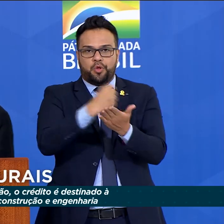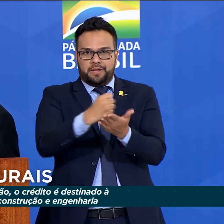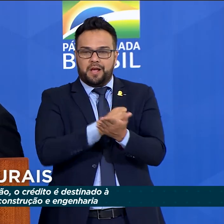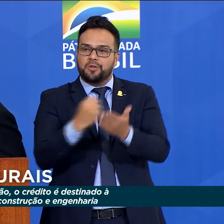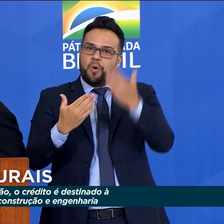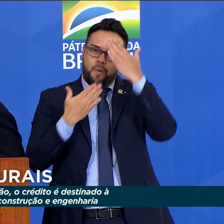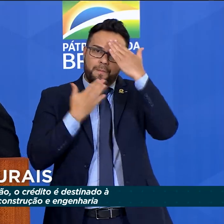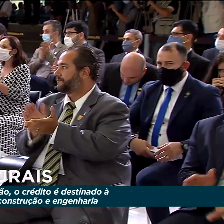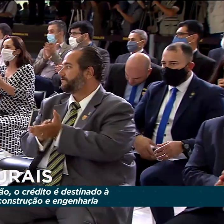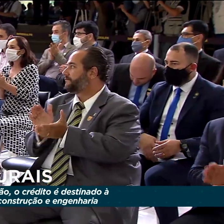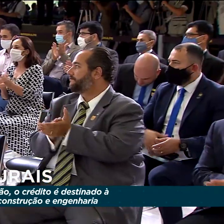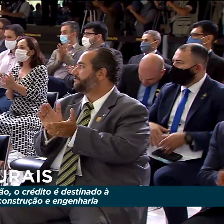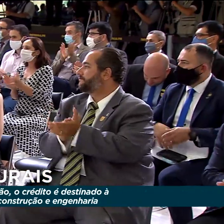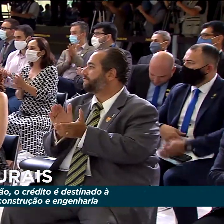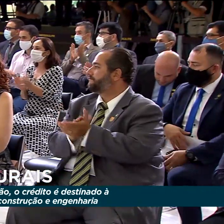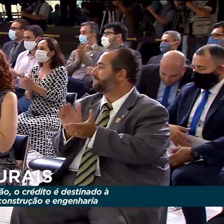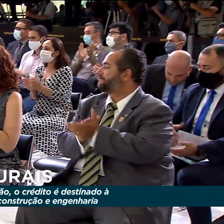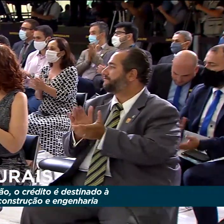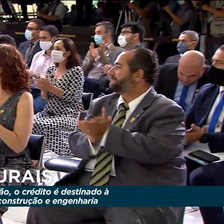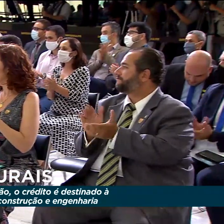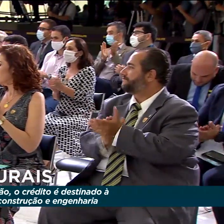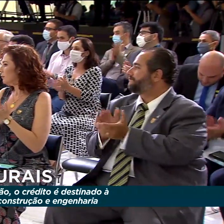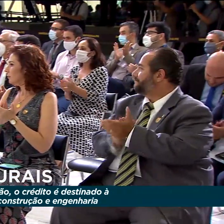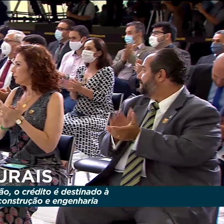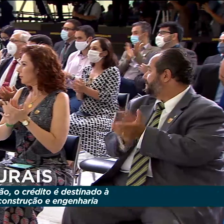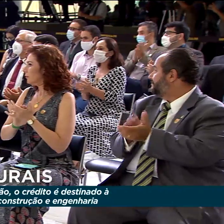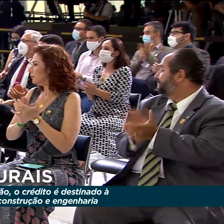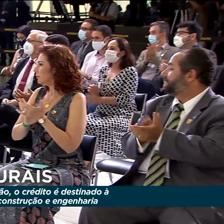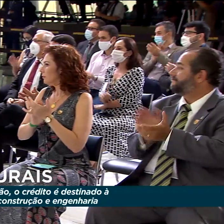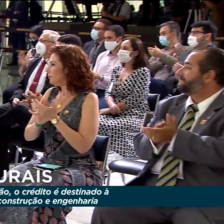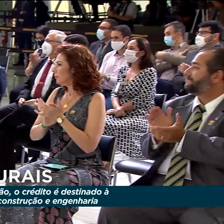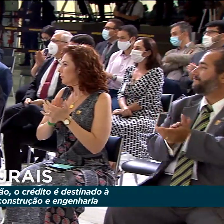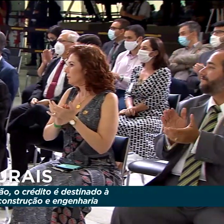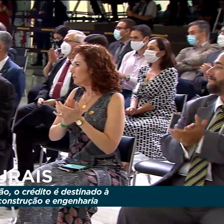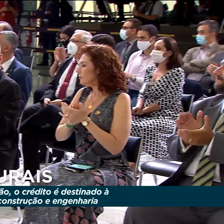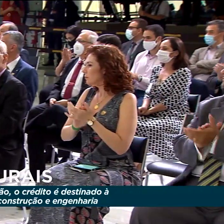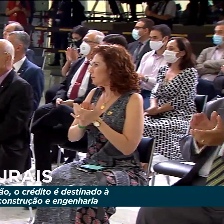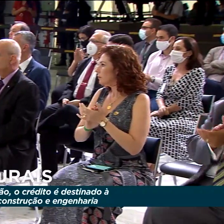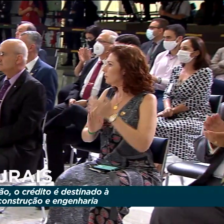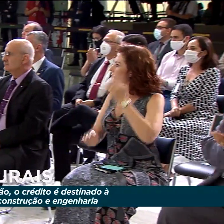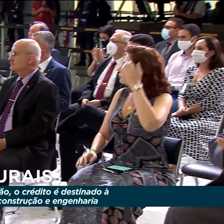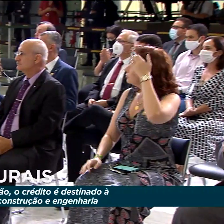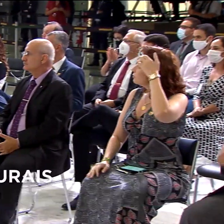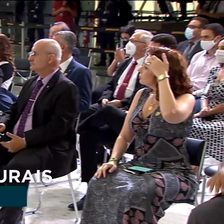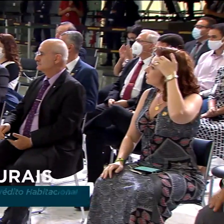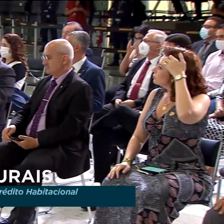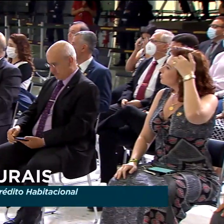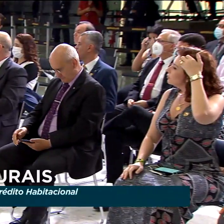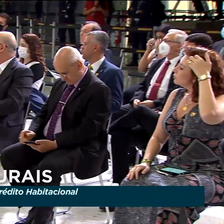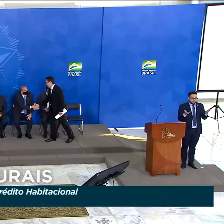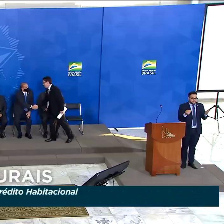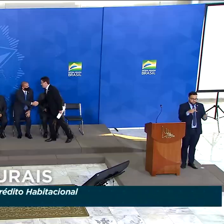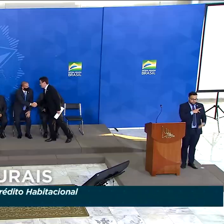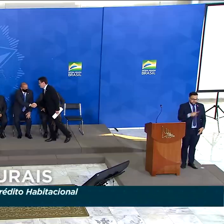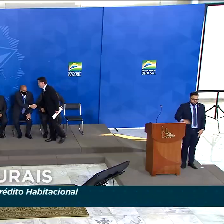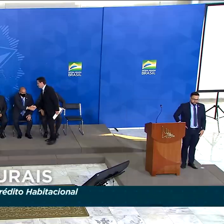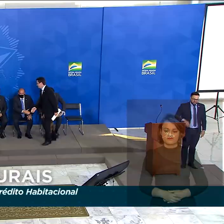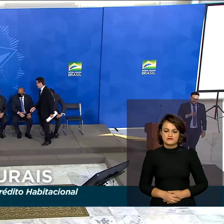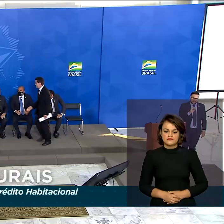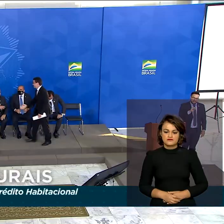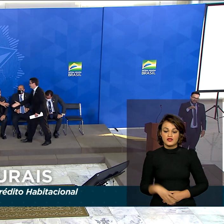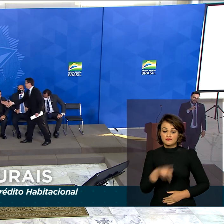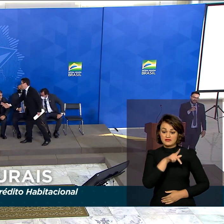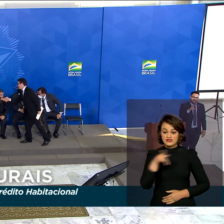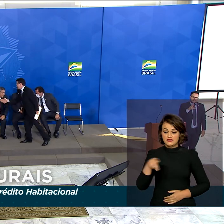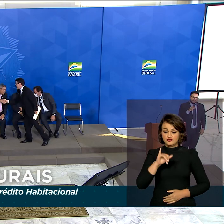agradecem. A seguir, O presidente do INCRA, Geraldo de Melo